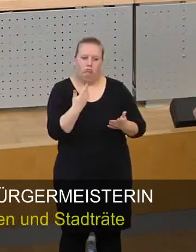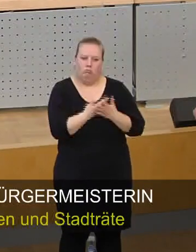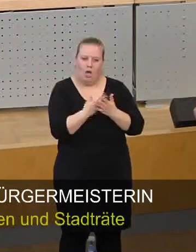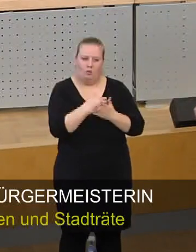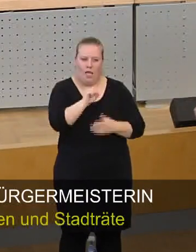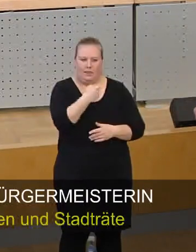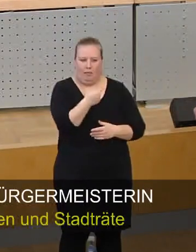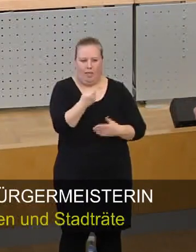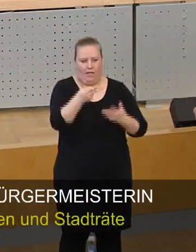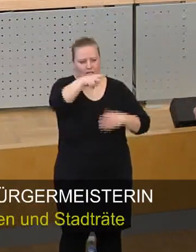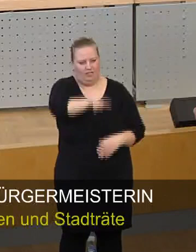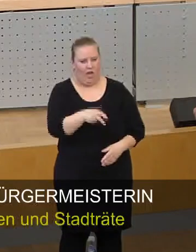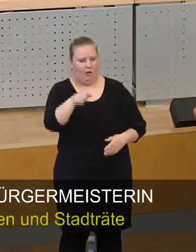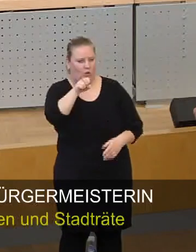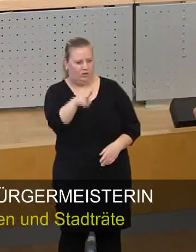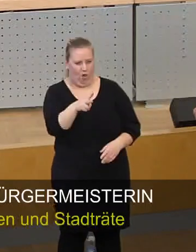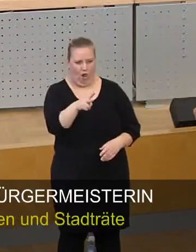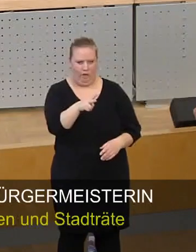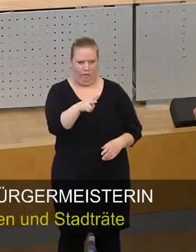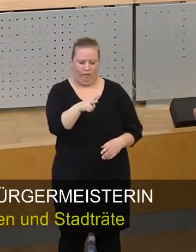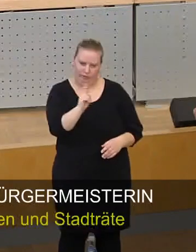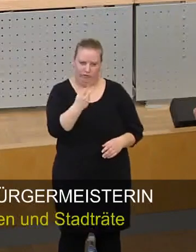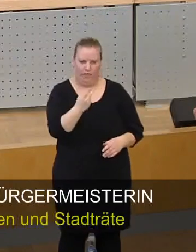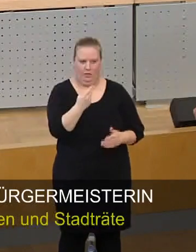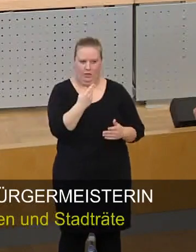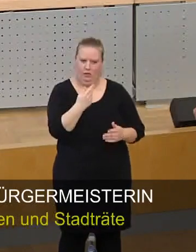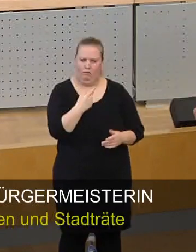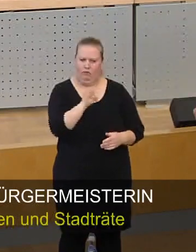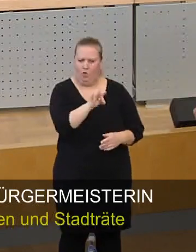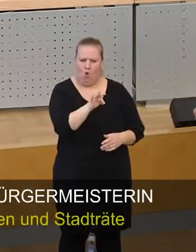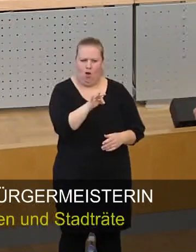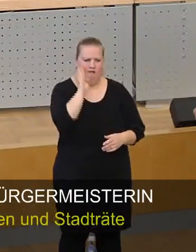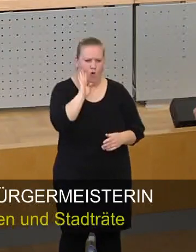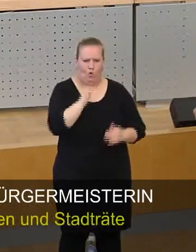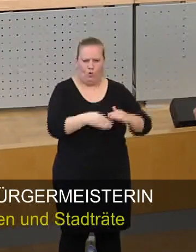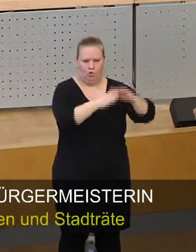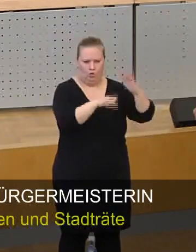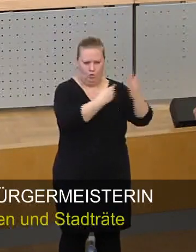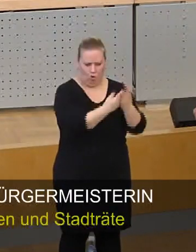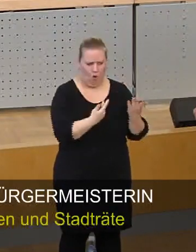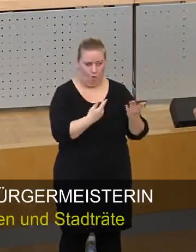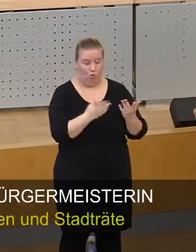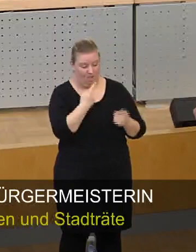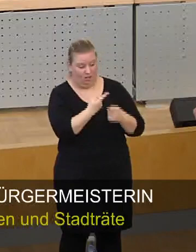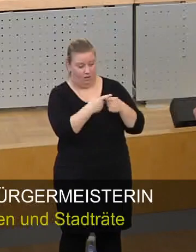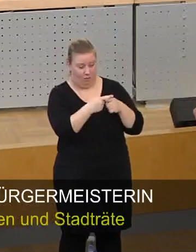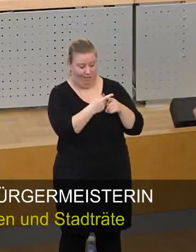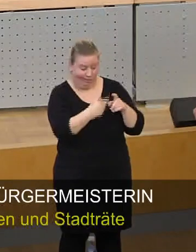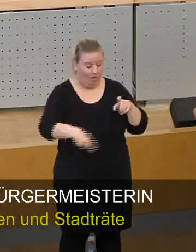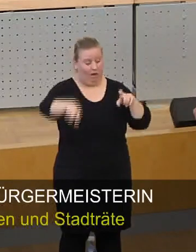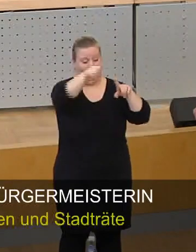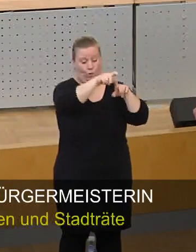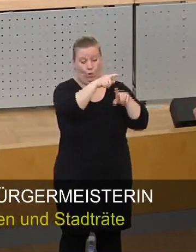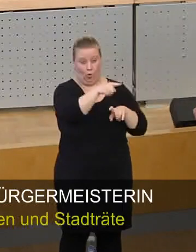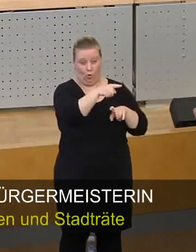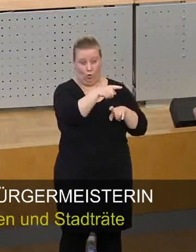dem SGB II oder 12 beziehen, Schlagwort Kosten der Unterkunft, ein Mieterhöhungsverlangen, so sind